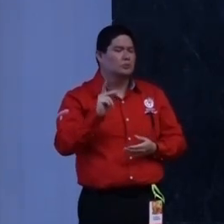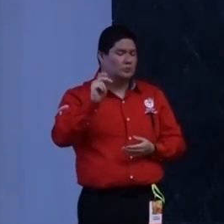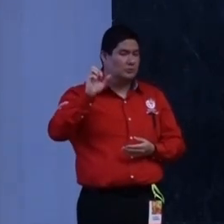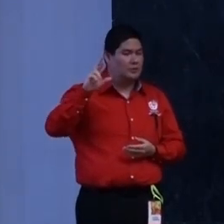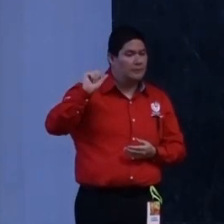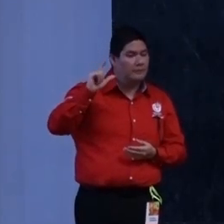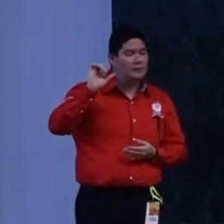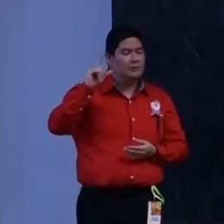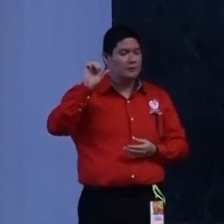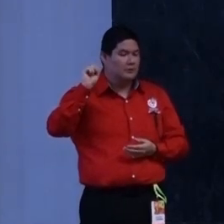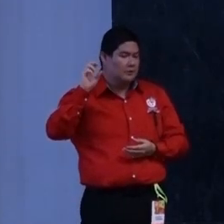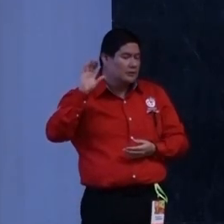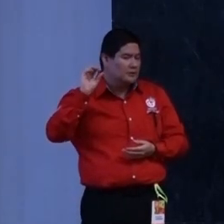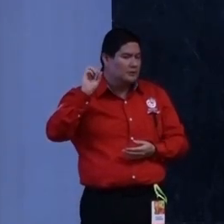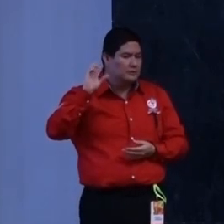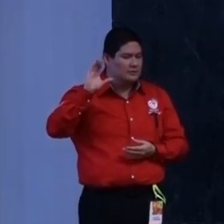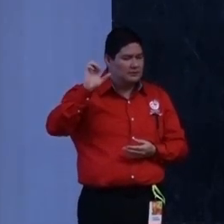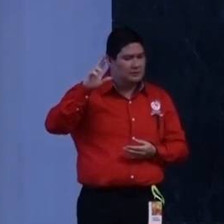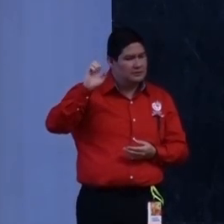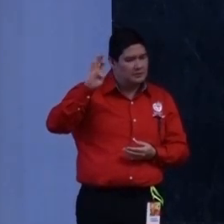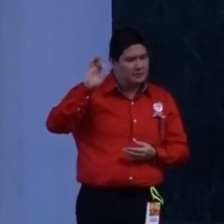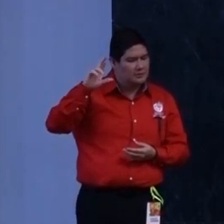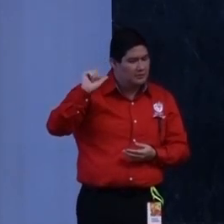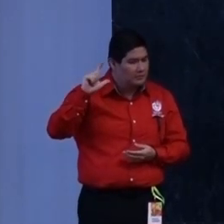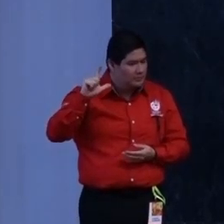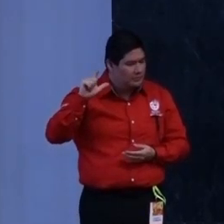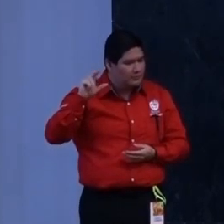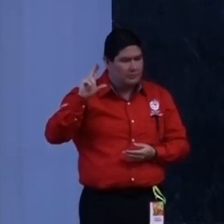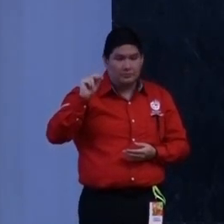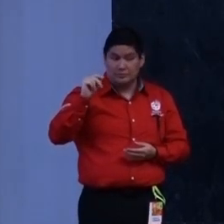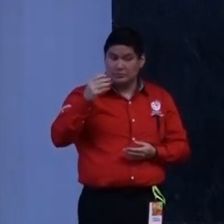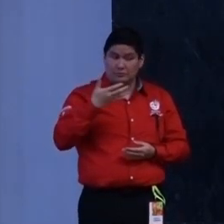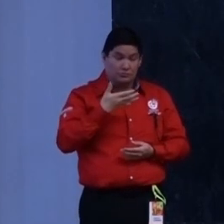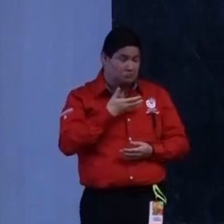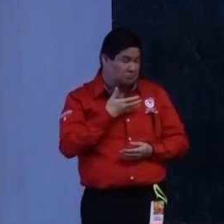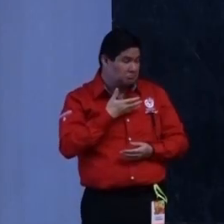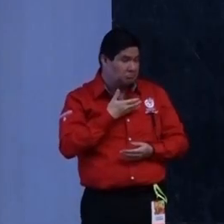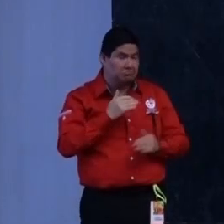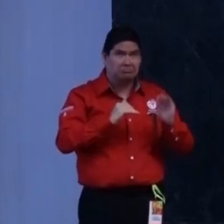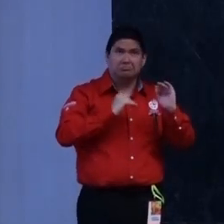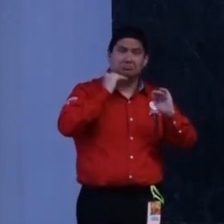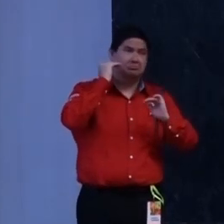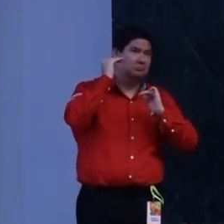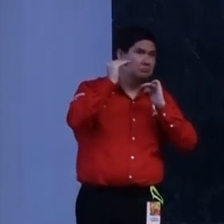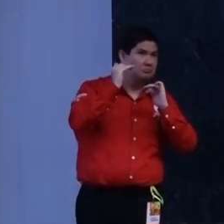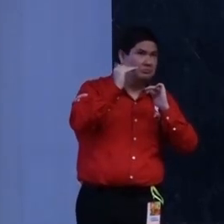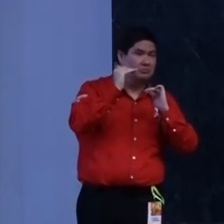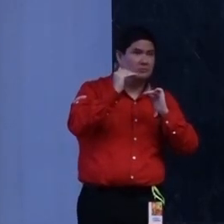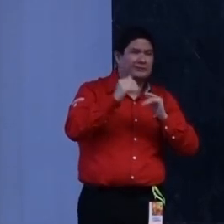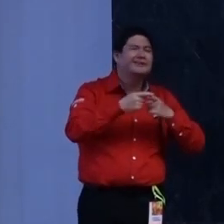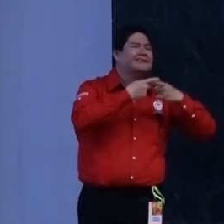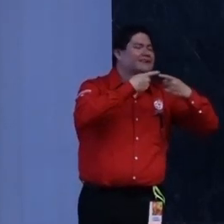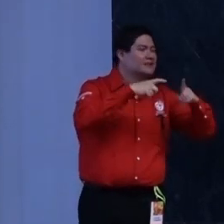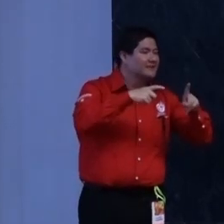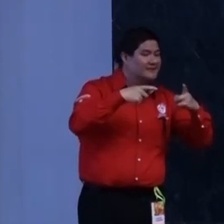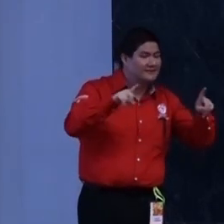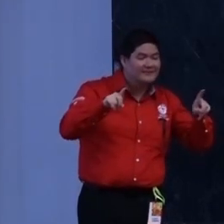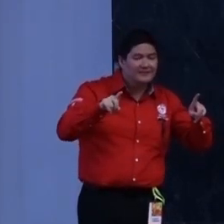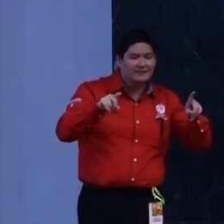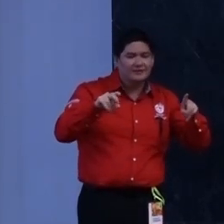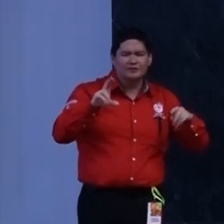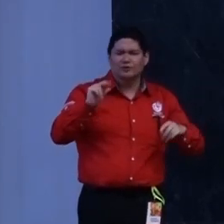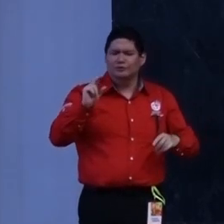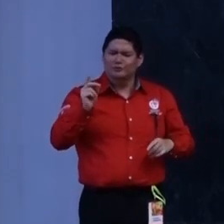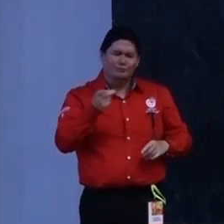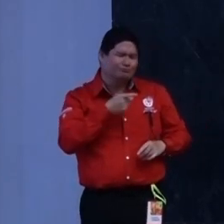una neurodivergencia, también tienes unas cosas excepcionales. Y eres tan diferente no solo porque